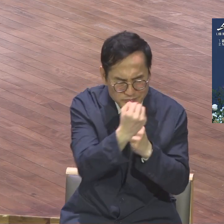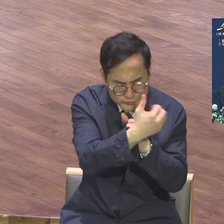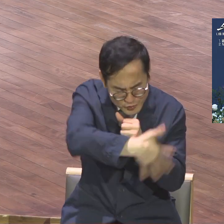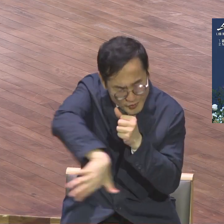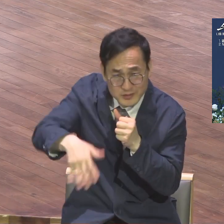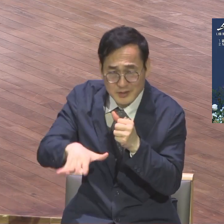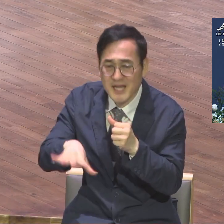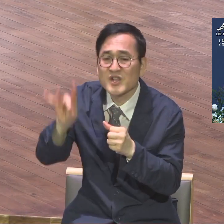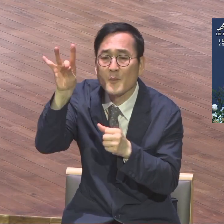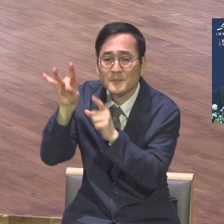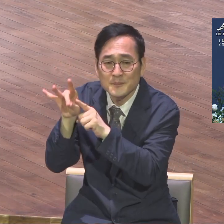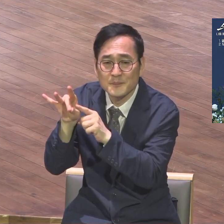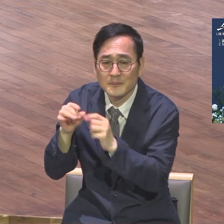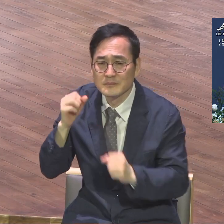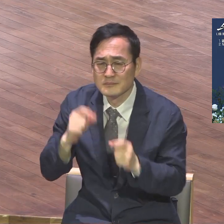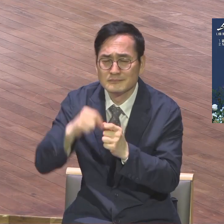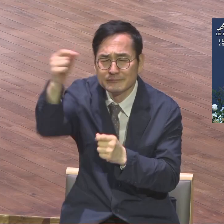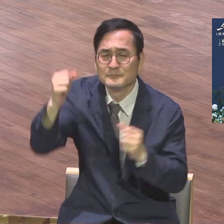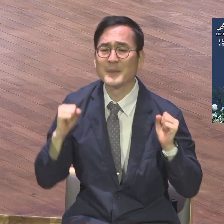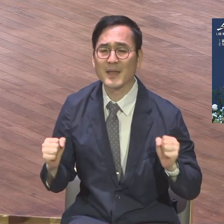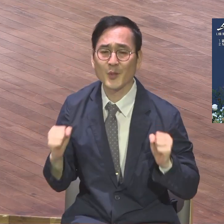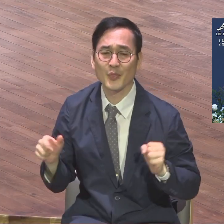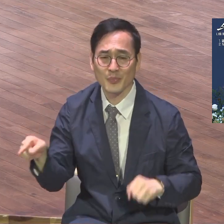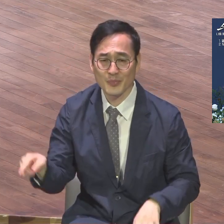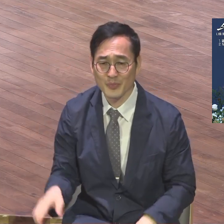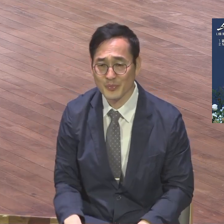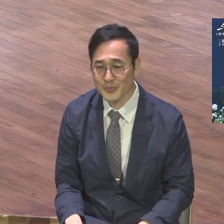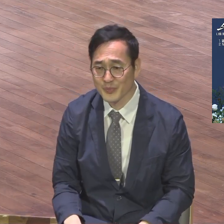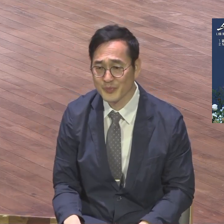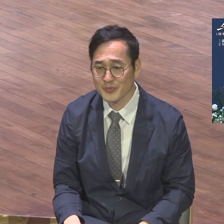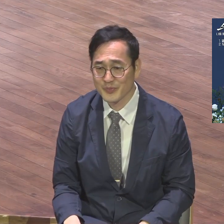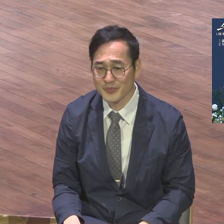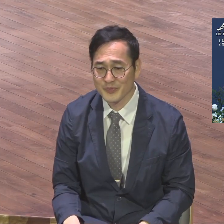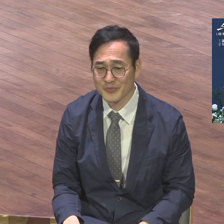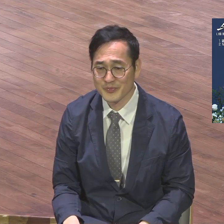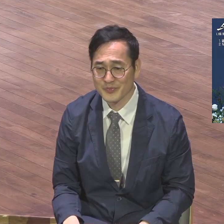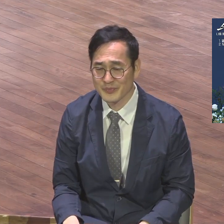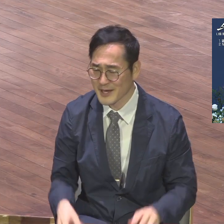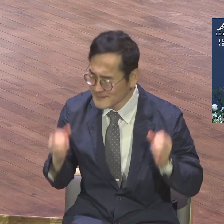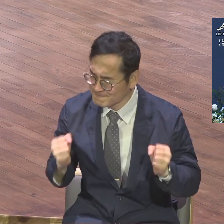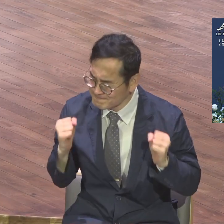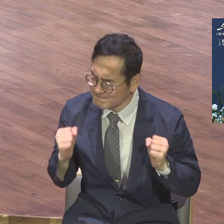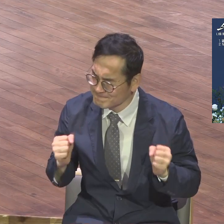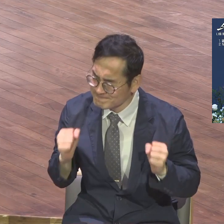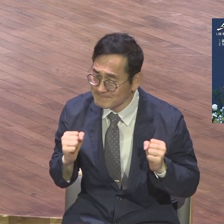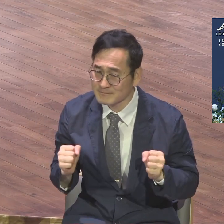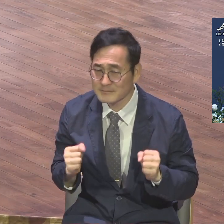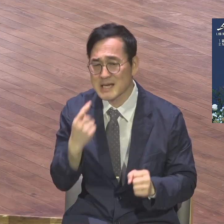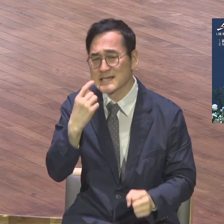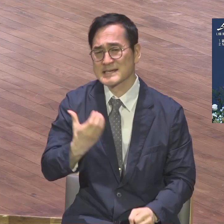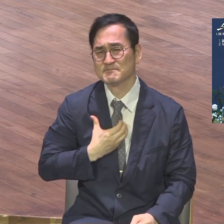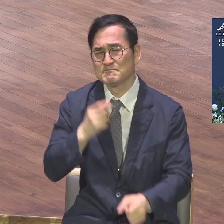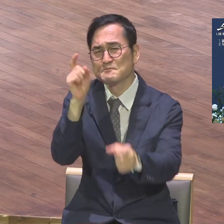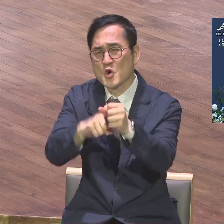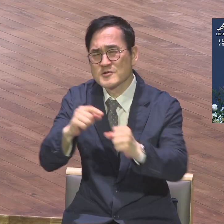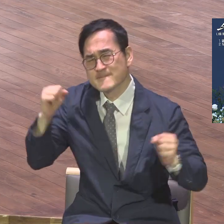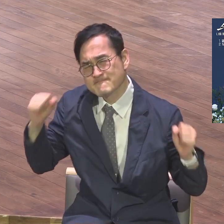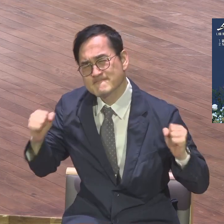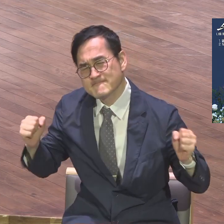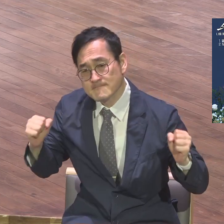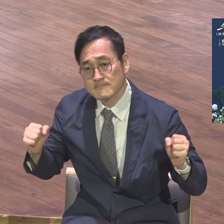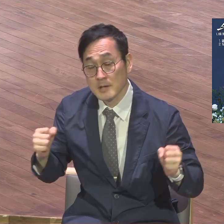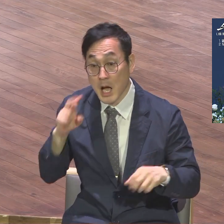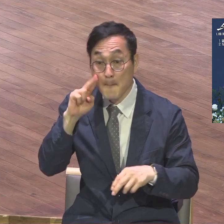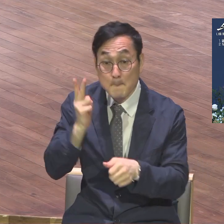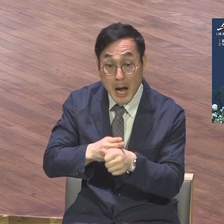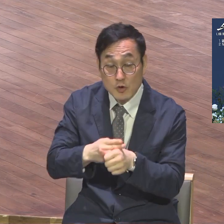바울이 다름질해서 상 받는 자. 바울이 그렇게 금메달을 향해서 달리던 사람이에요.